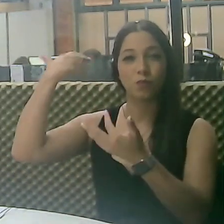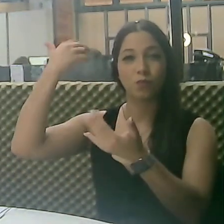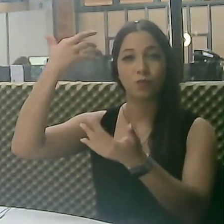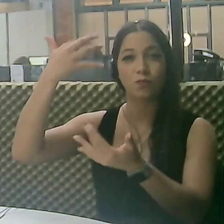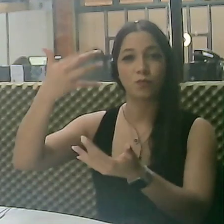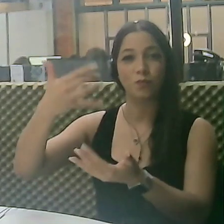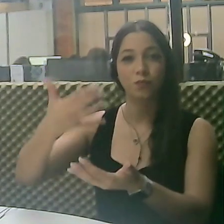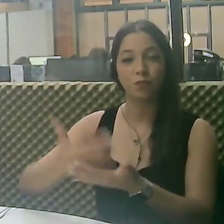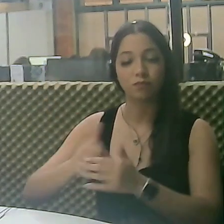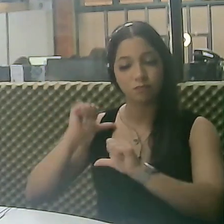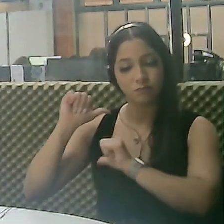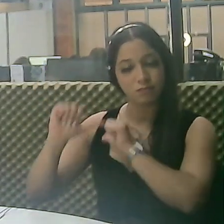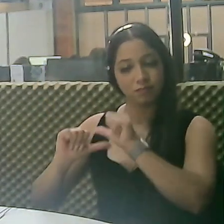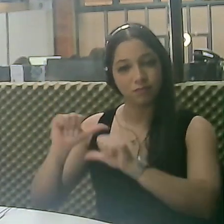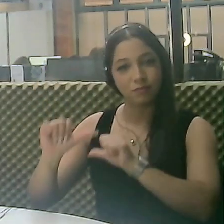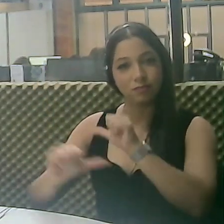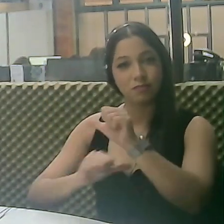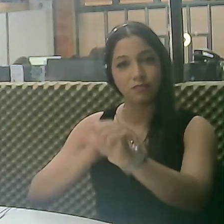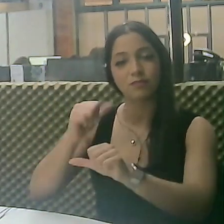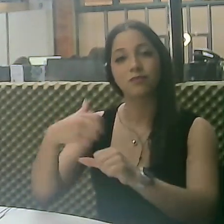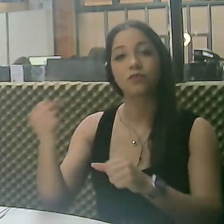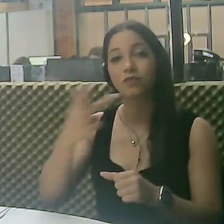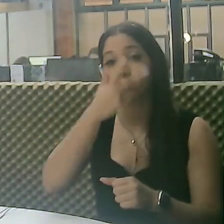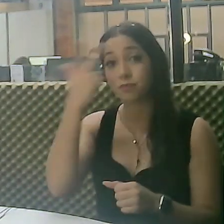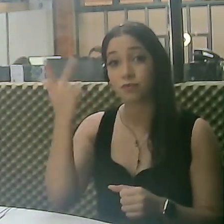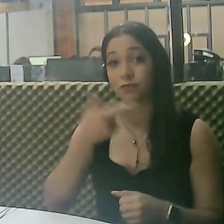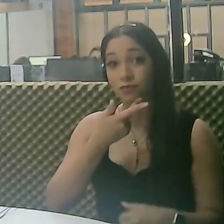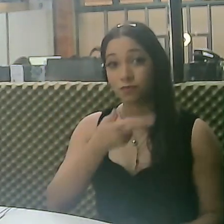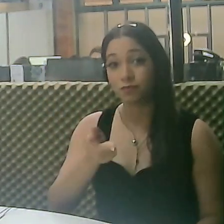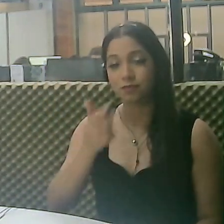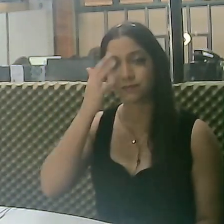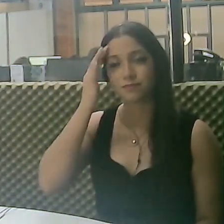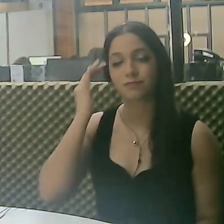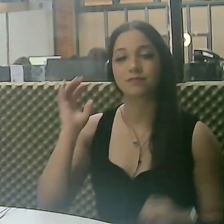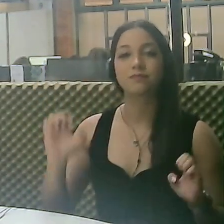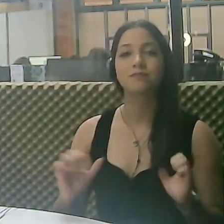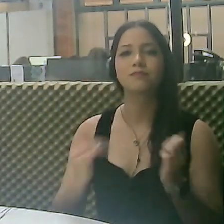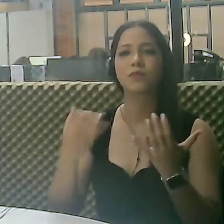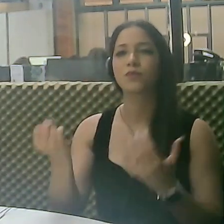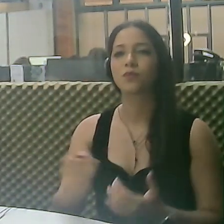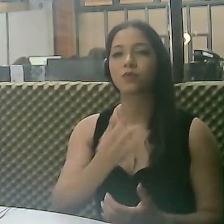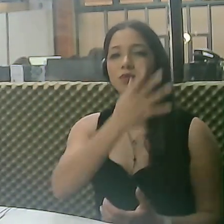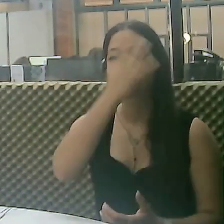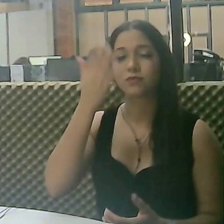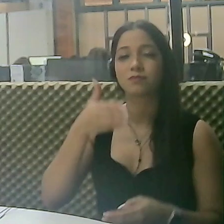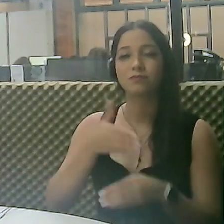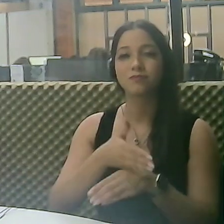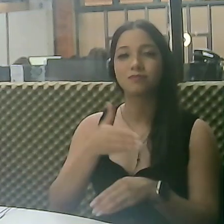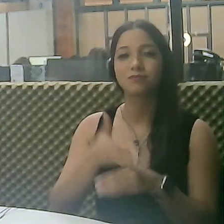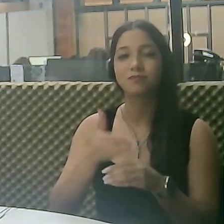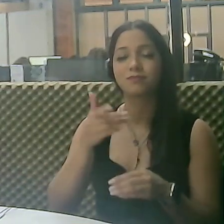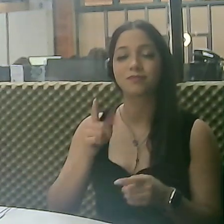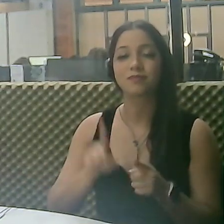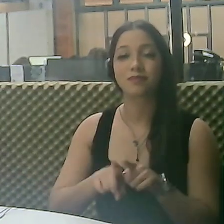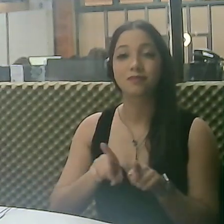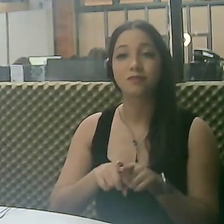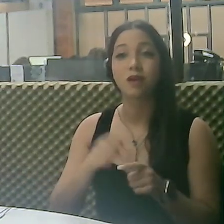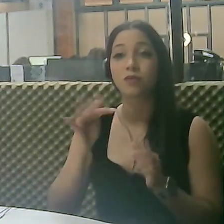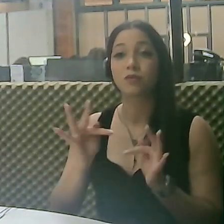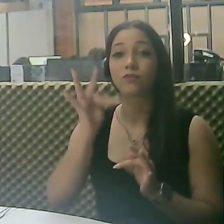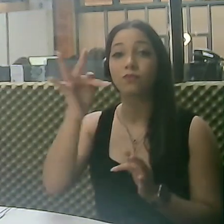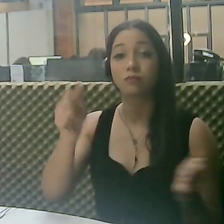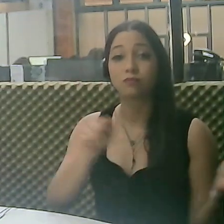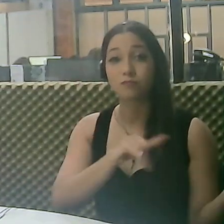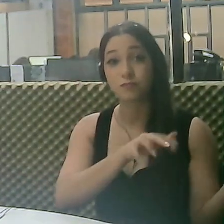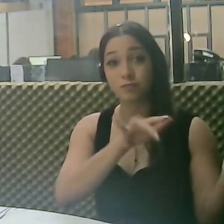sempre se renova a cada novo leitor que chega. E para celebrar os milhares de leitores conquistados e os que ainda virão,